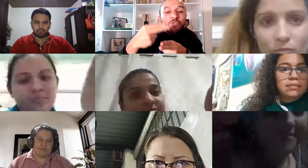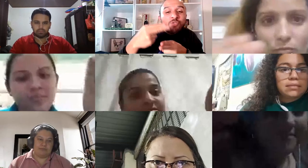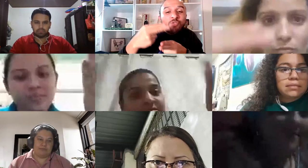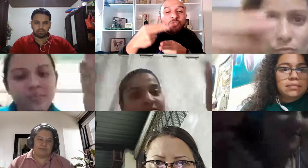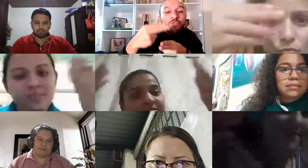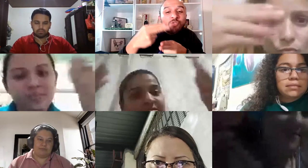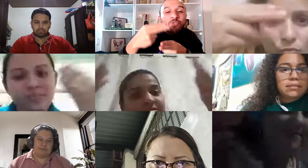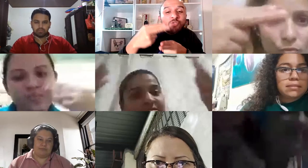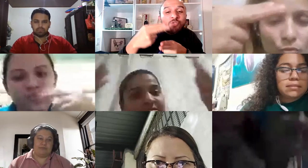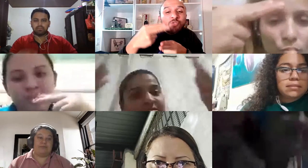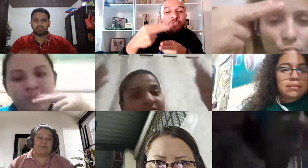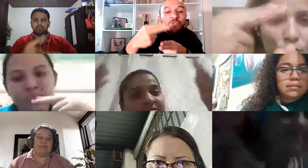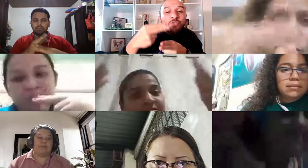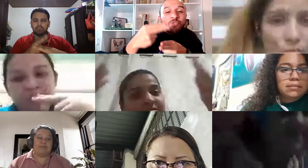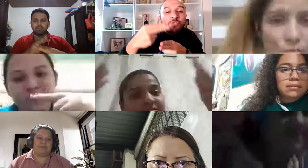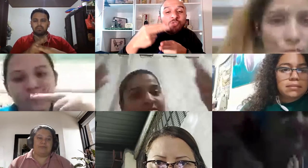Nombre.